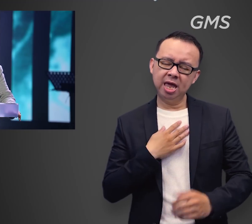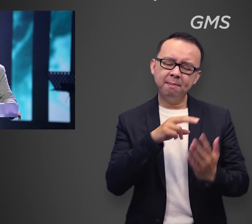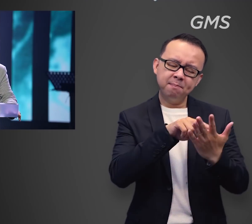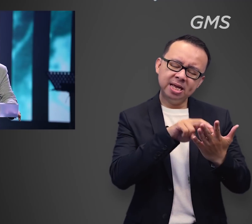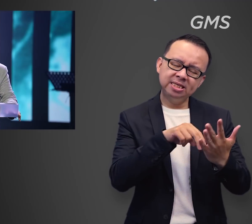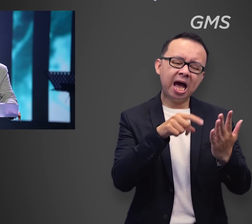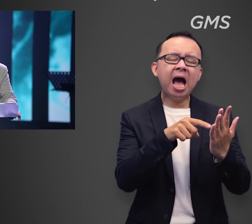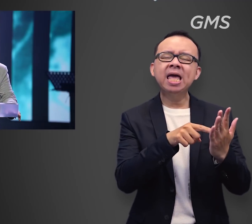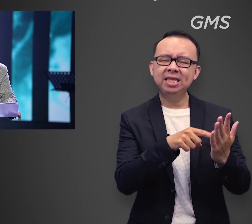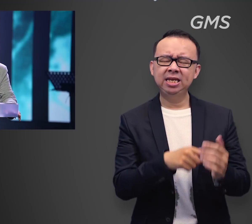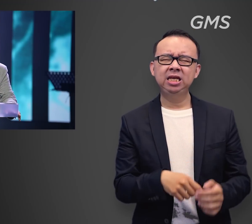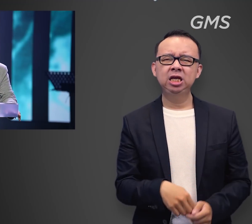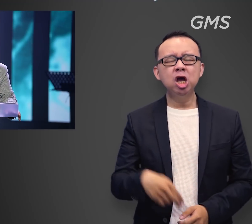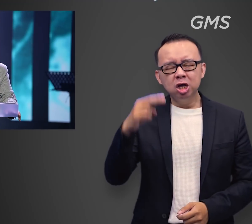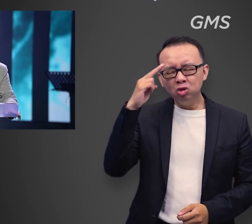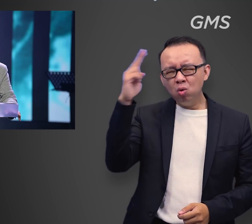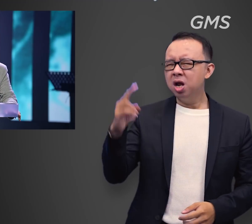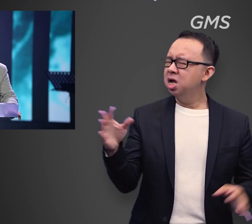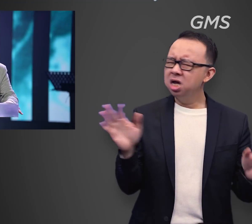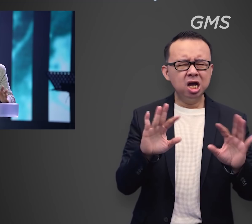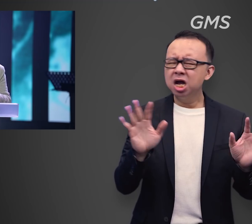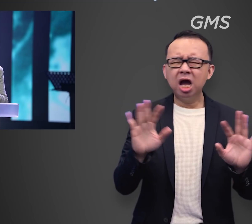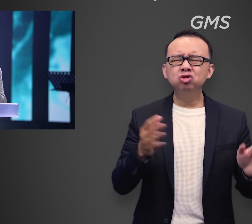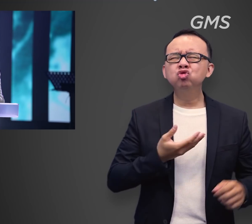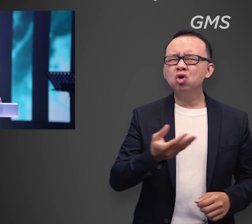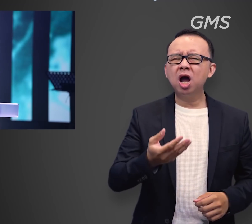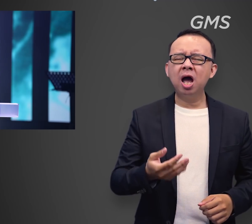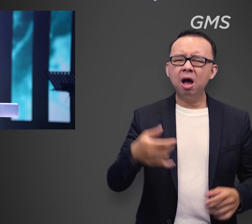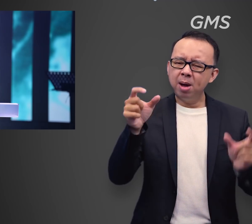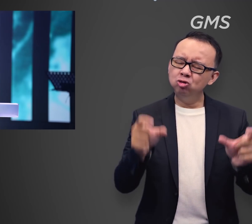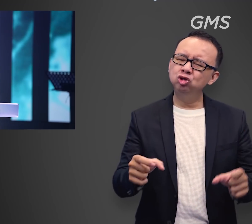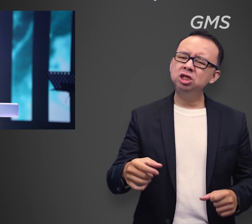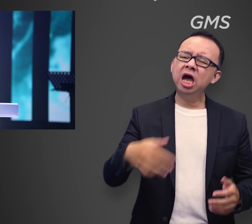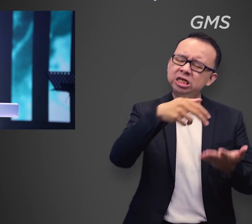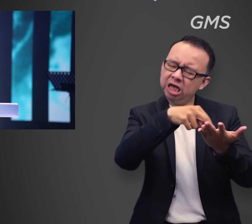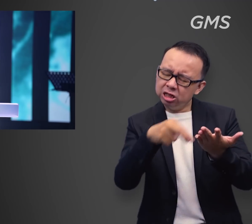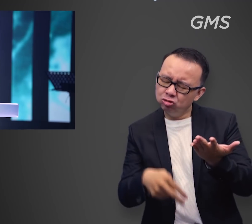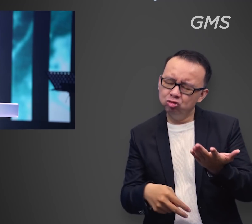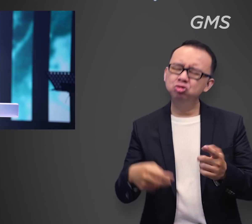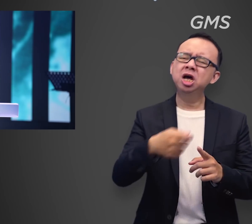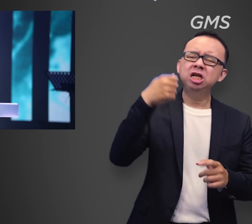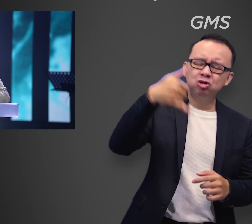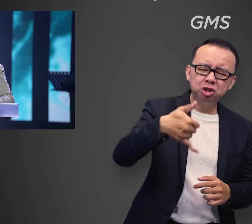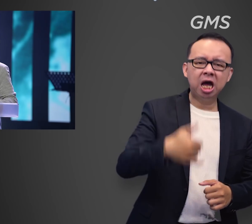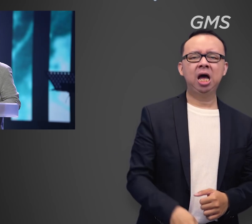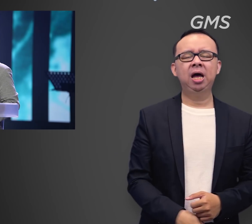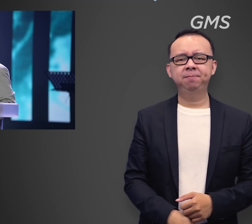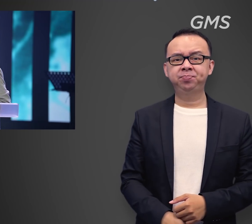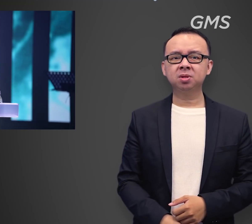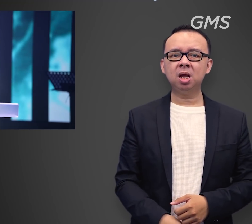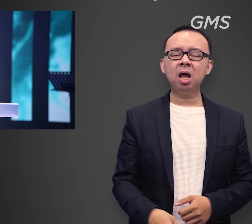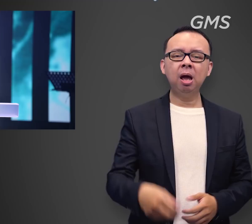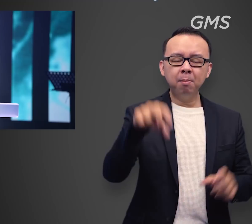jatuh dalam dosa. Ya. Karena itu ketika gara-gara dosa ini manusia pertama terusir dari Taman Eden. Dan